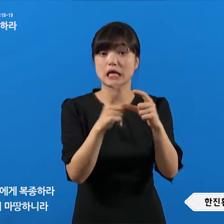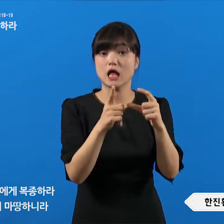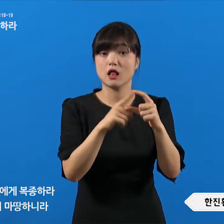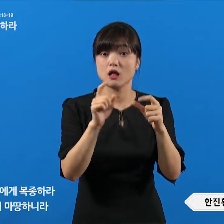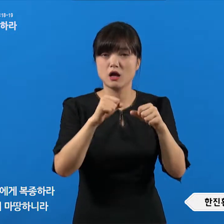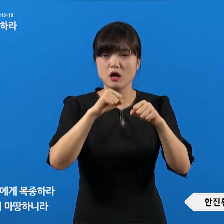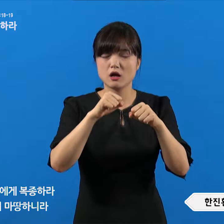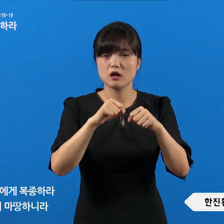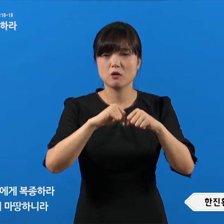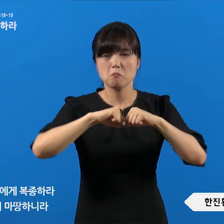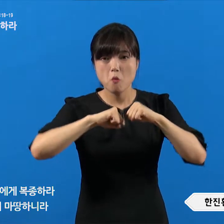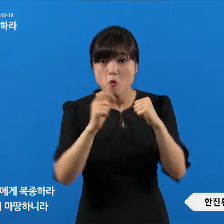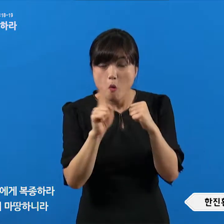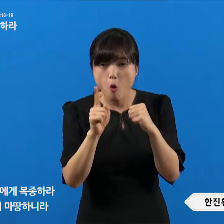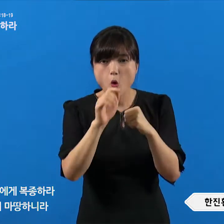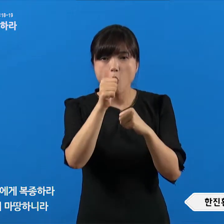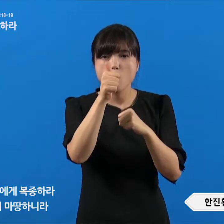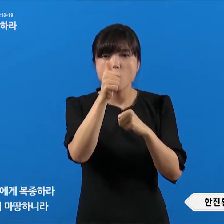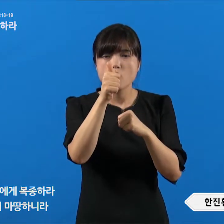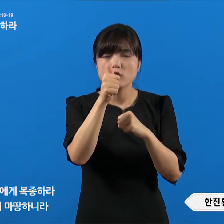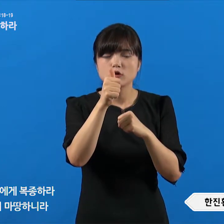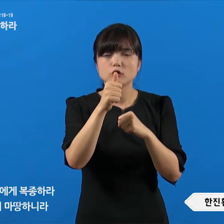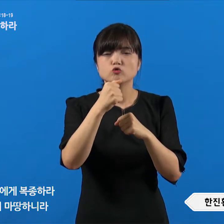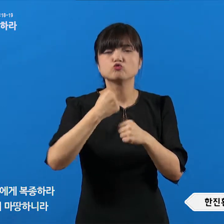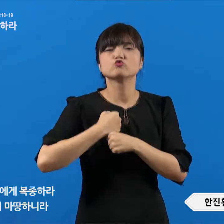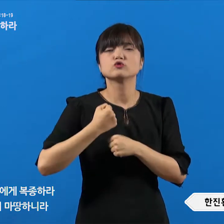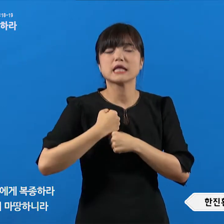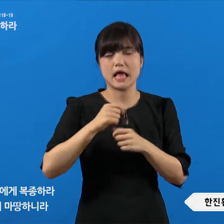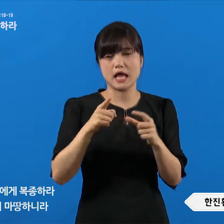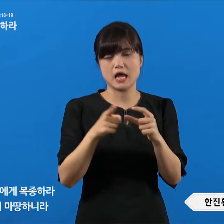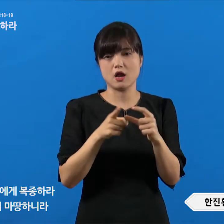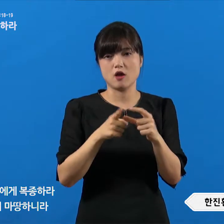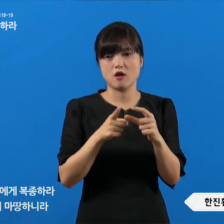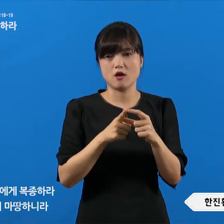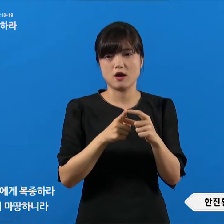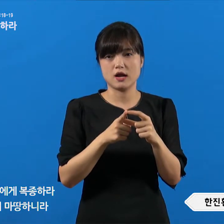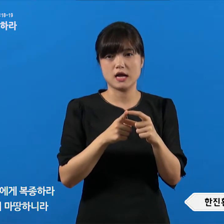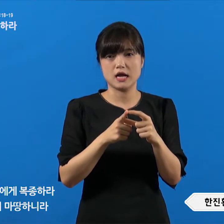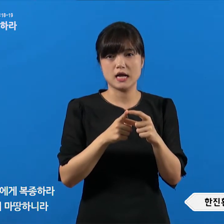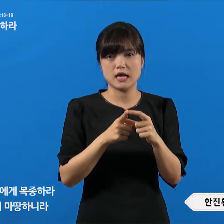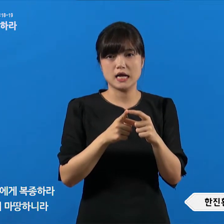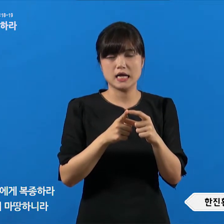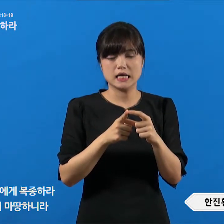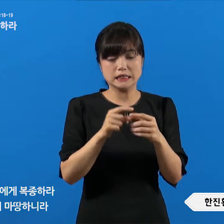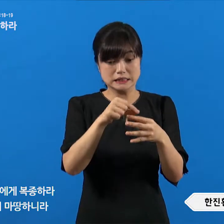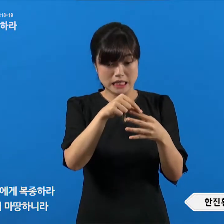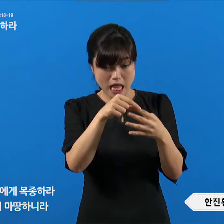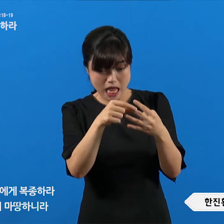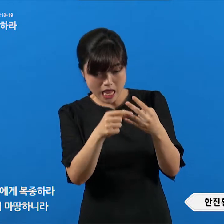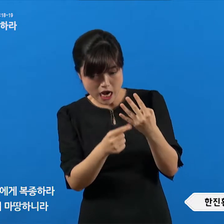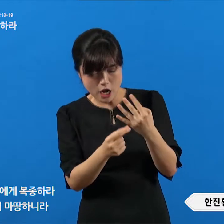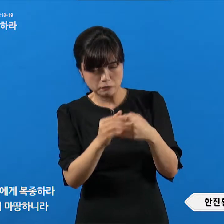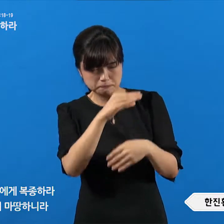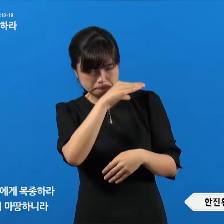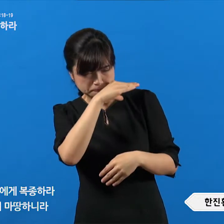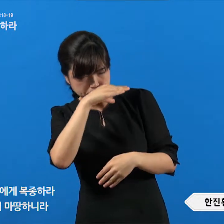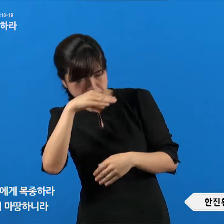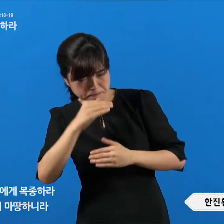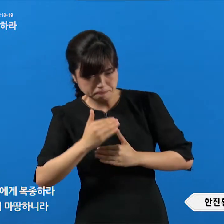단어는 휘포타소라는 말인데 군대 용어입니다. 차례로 정렬시킨다 하는